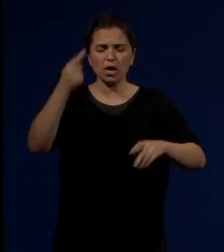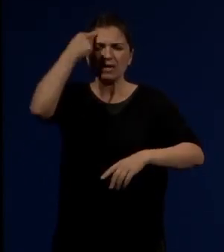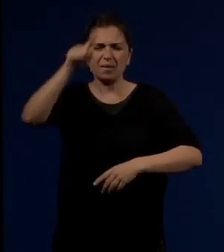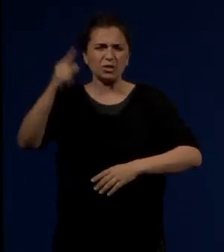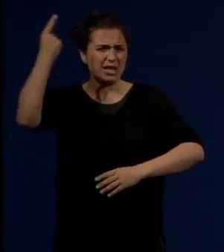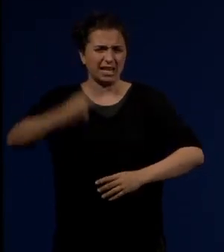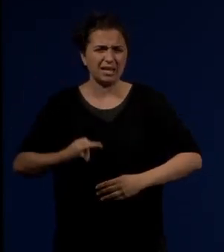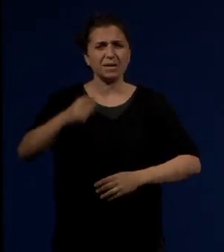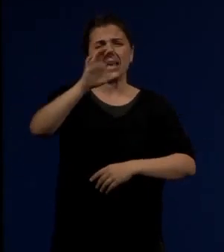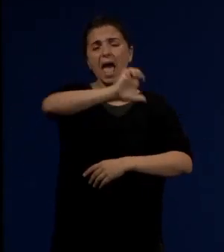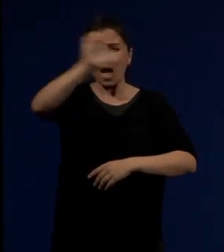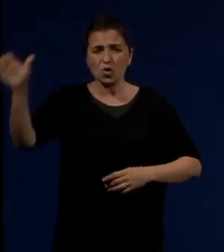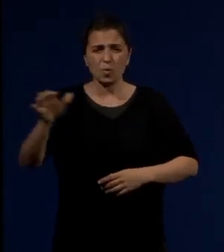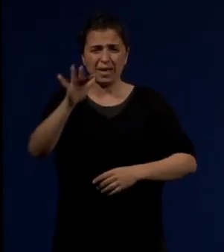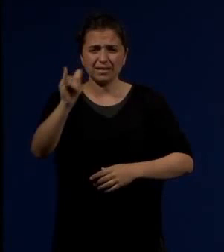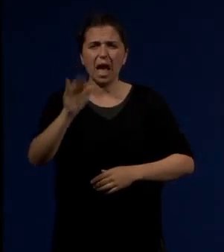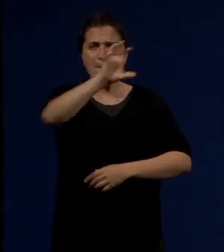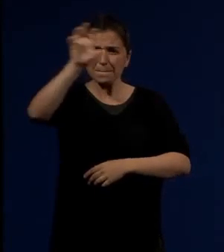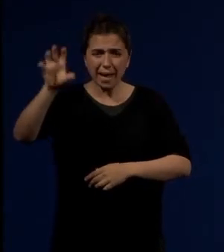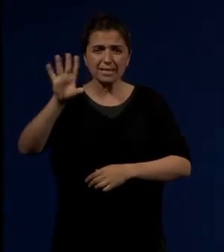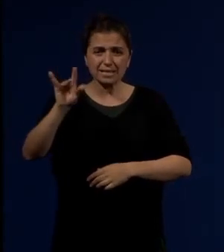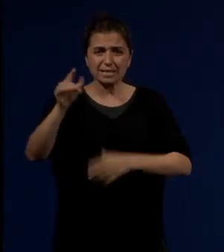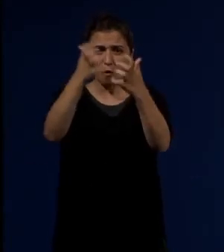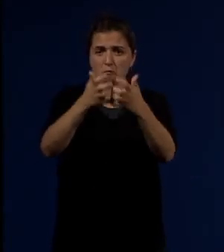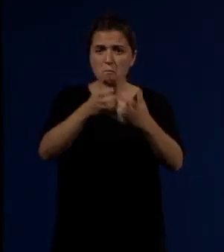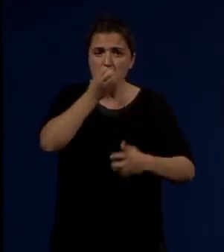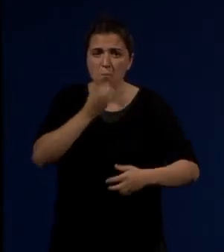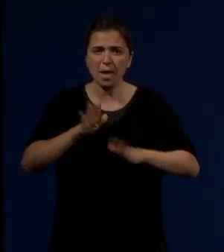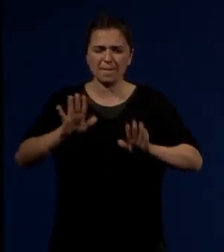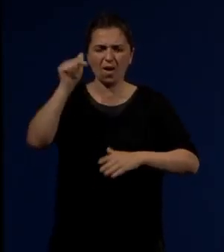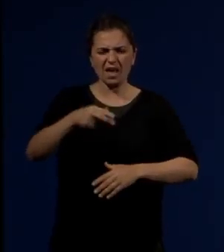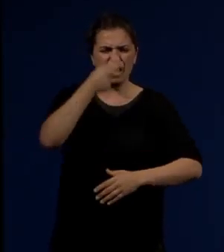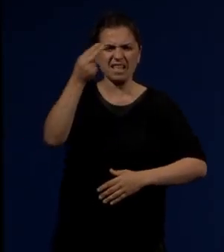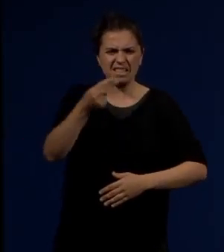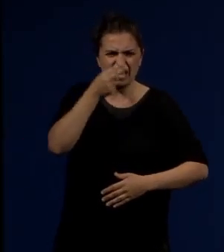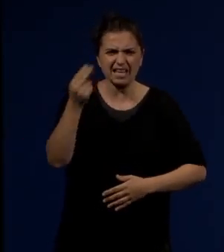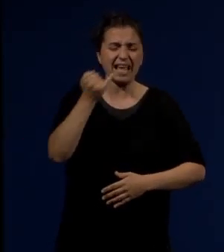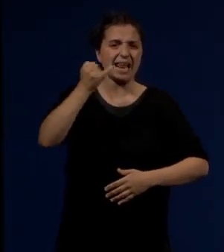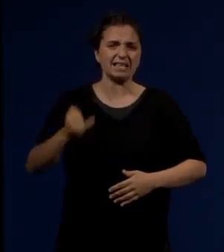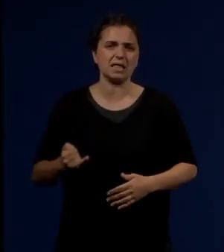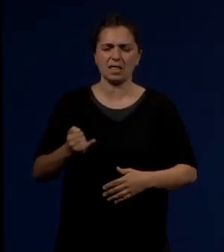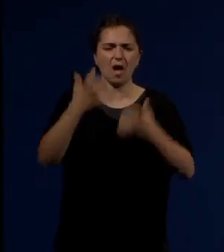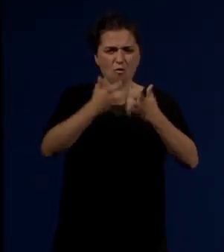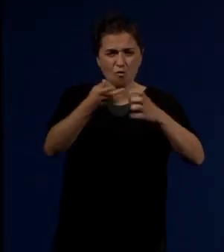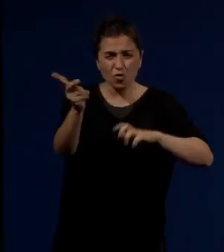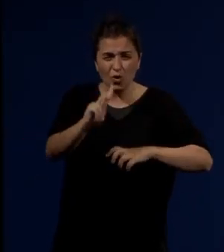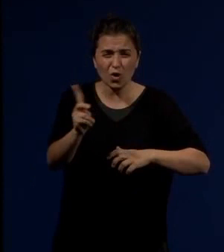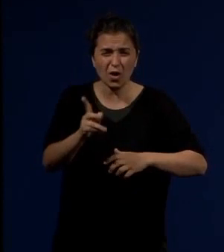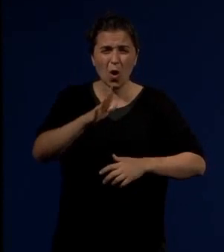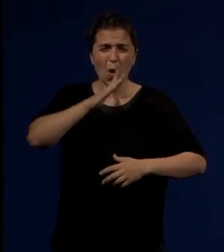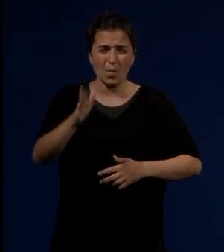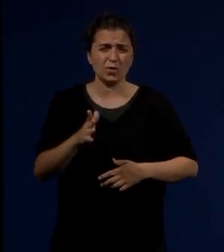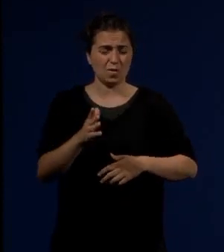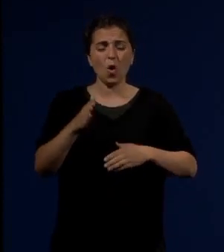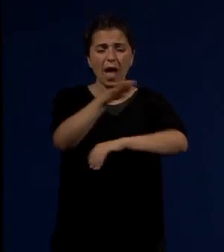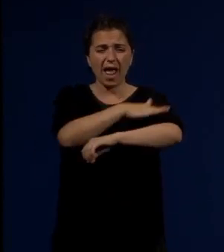europeas sobre electricidade que noutros países están funcionando e que aquí, polos intereses dos cárteles da electricidade, non funcionan porque teñen secuestrado o goberno de